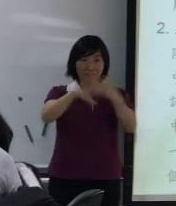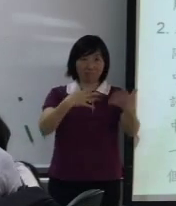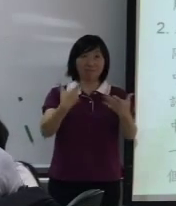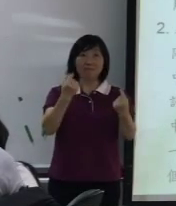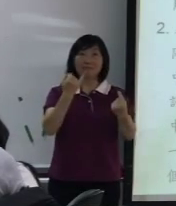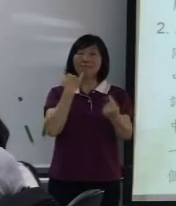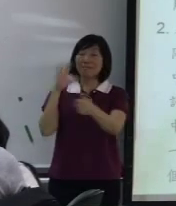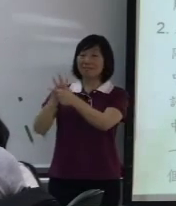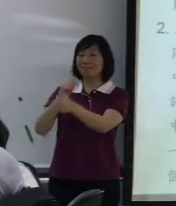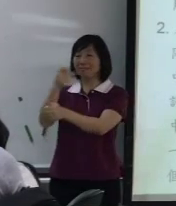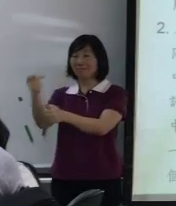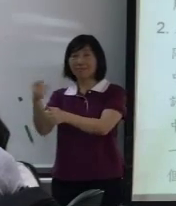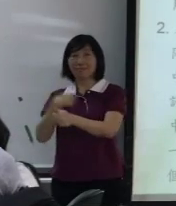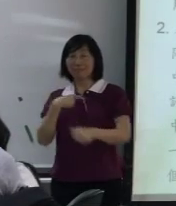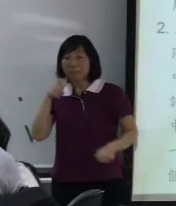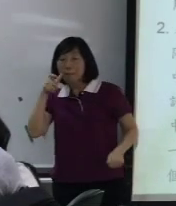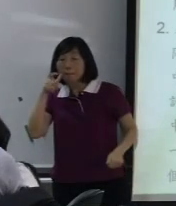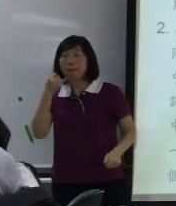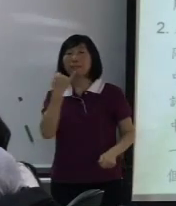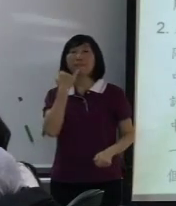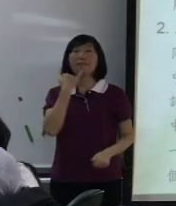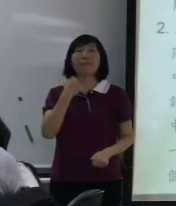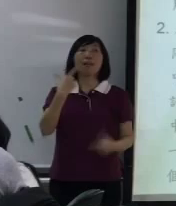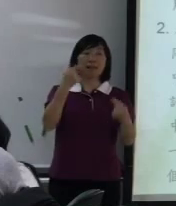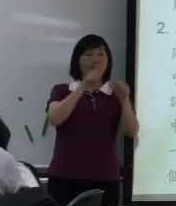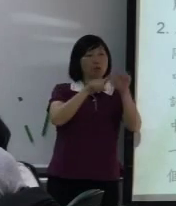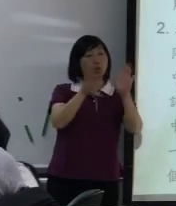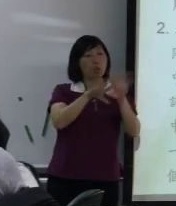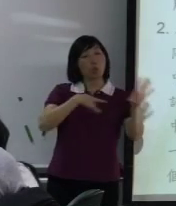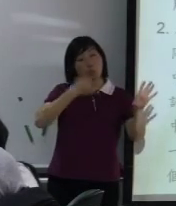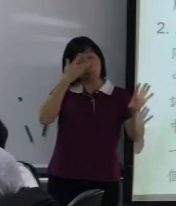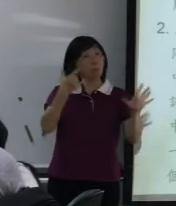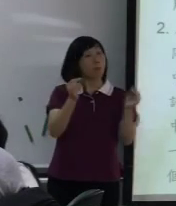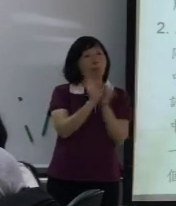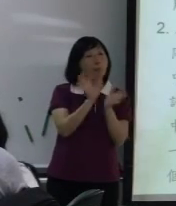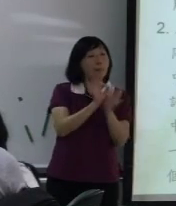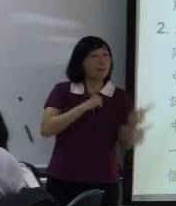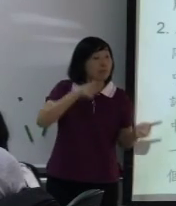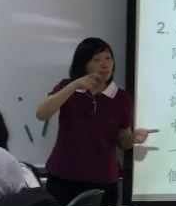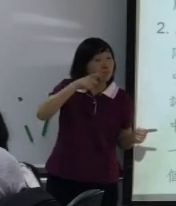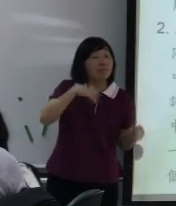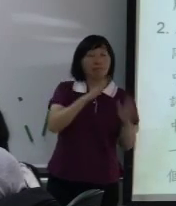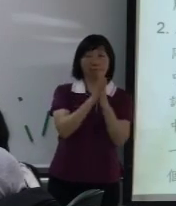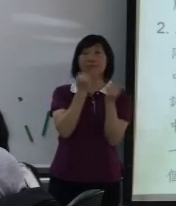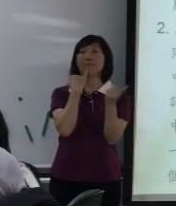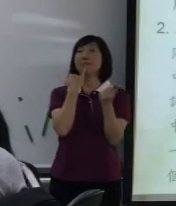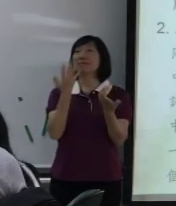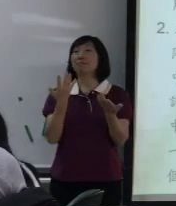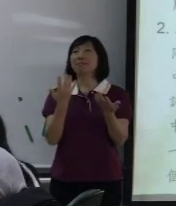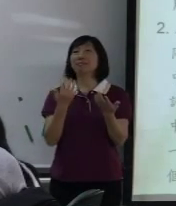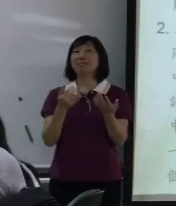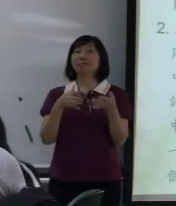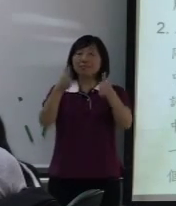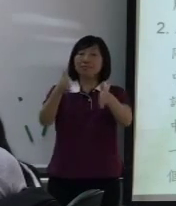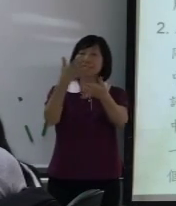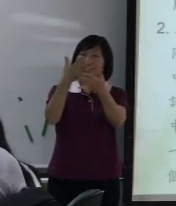可以学英文，你也可以学中文。那对学生来讲，对我们启聪学校